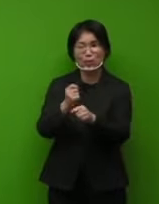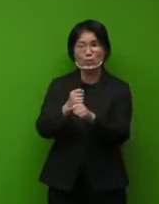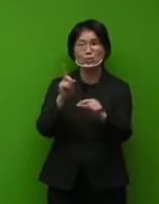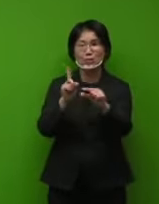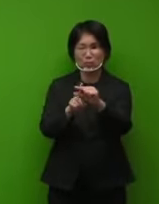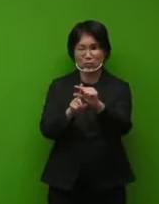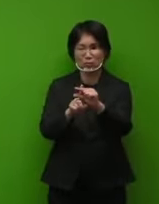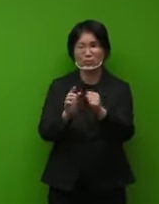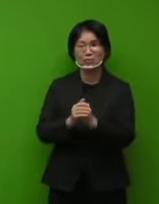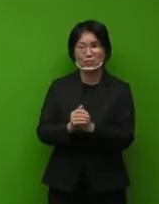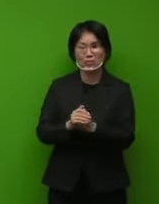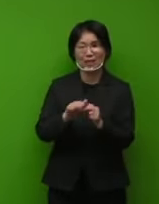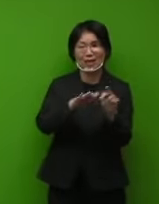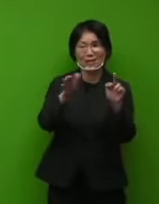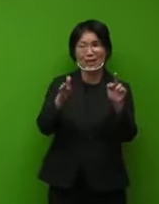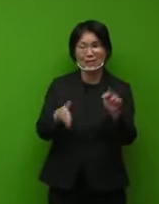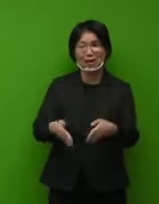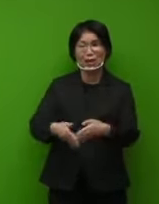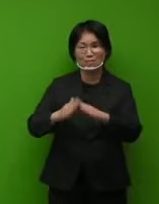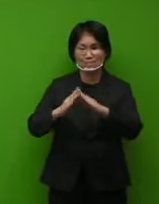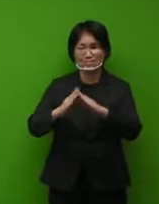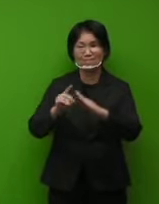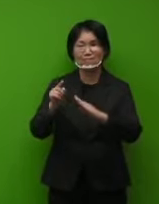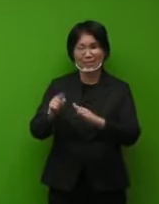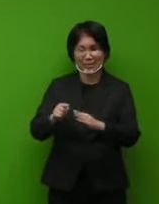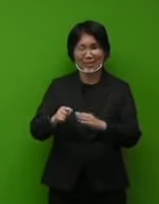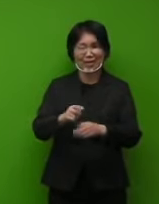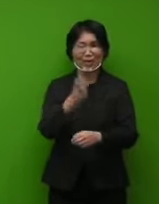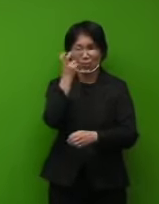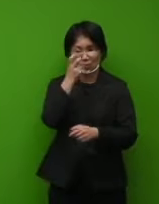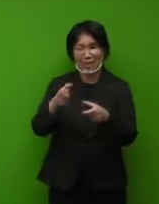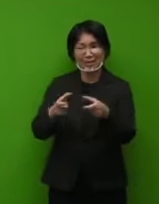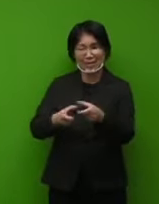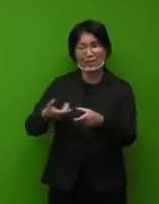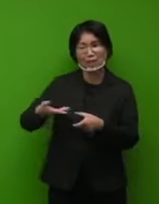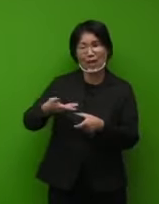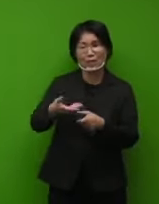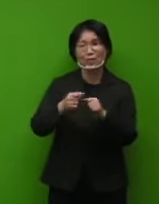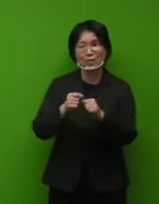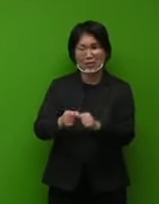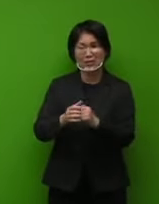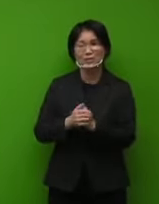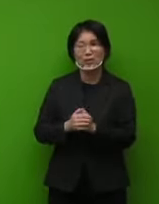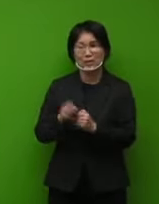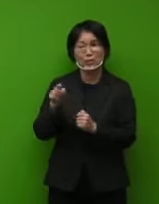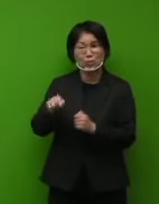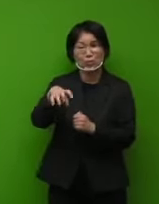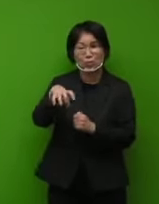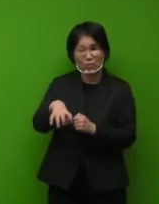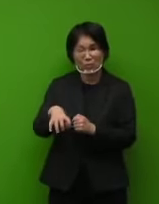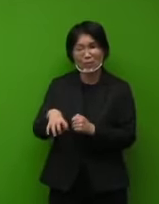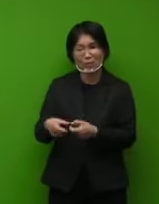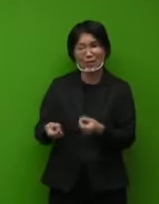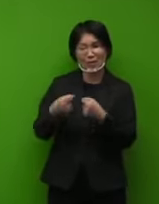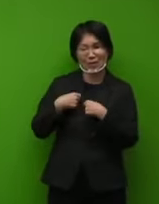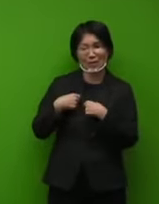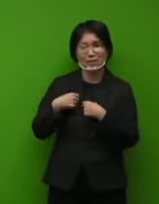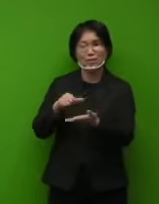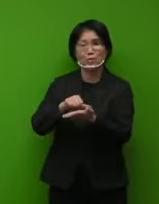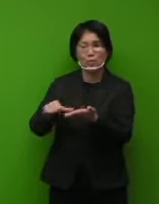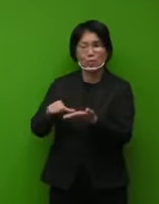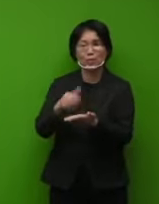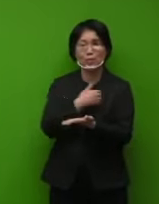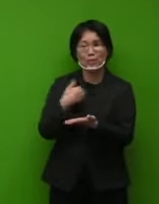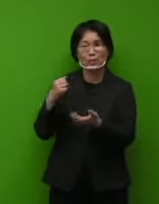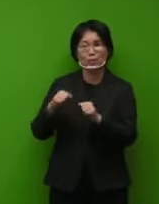して、センターを設置して、このキットを配布をしようとしています。陽性者の登録もそのセンターでできるようにしていこうということで、8月の